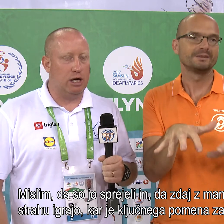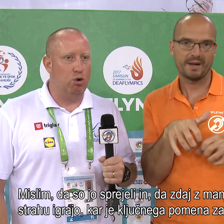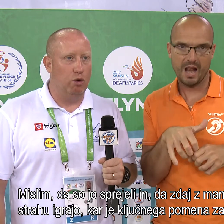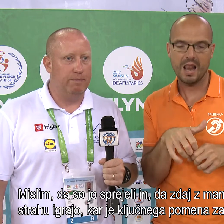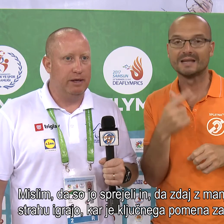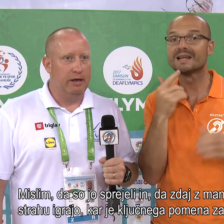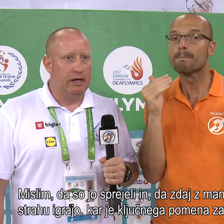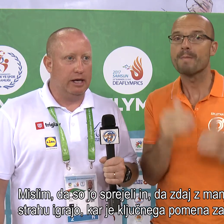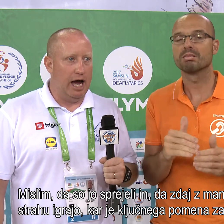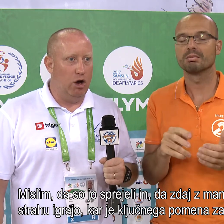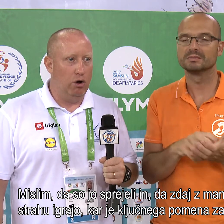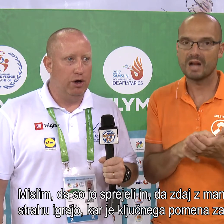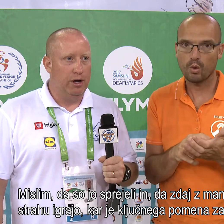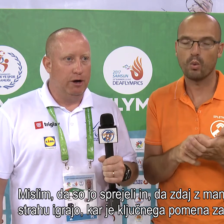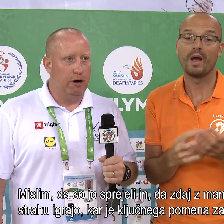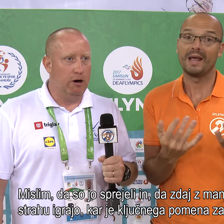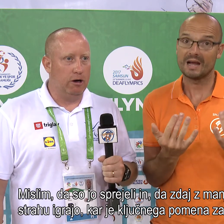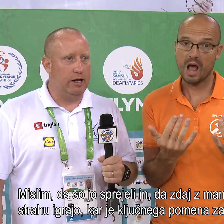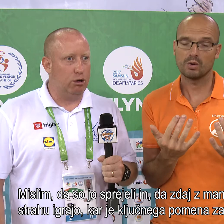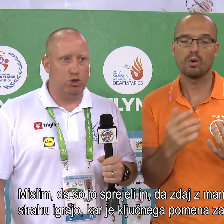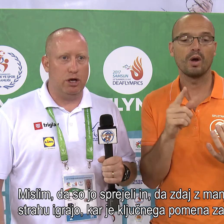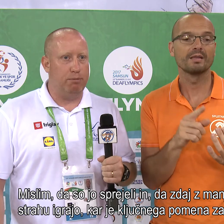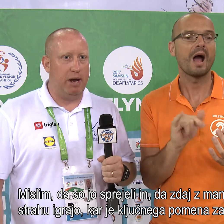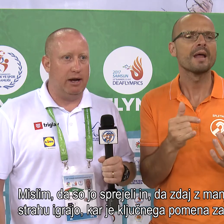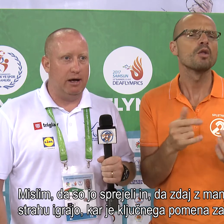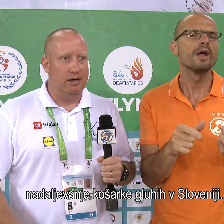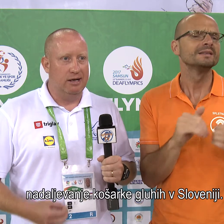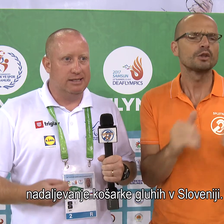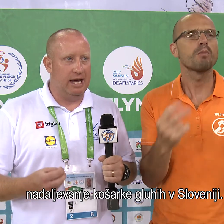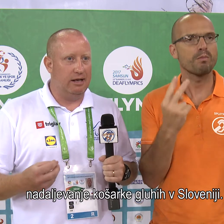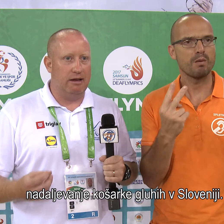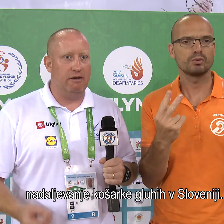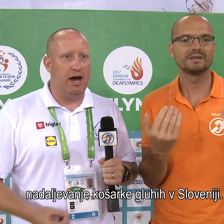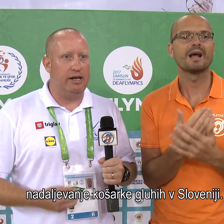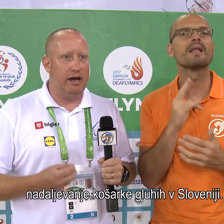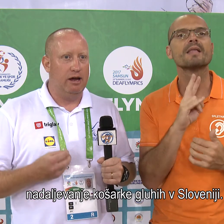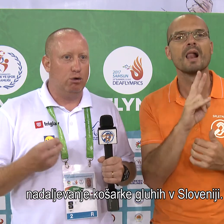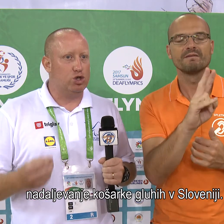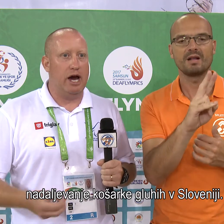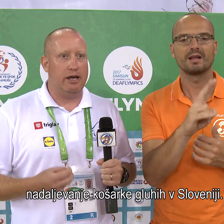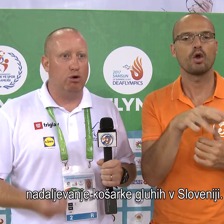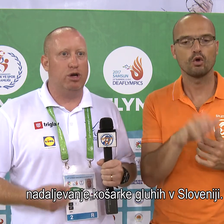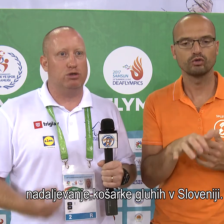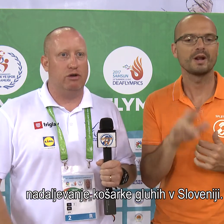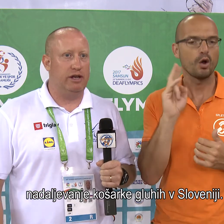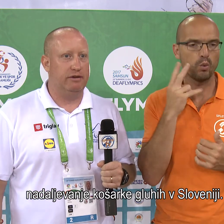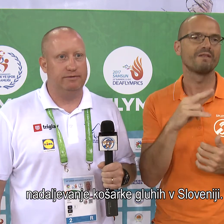strahu igrajo, kar je ključnega pomena za nadaljevanje košarke gluhih v Sloveniji.